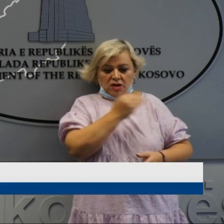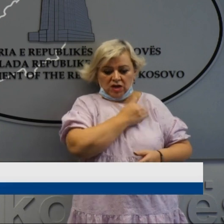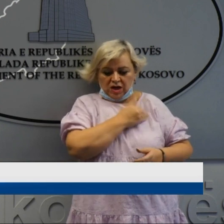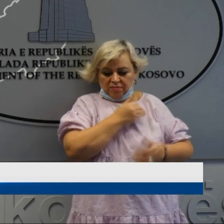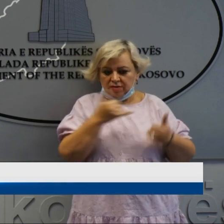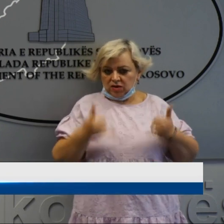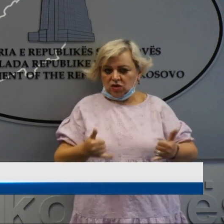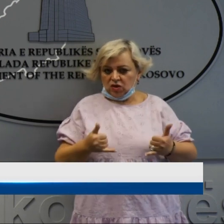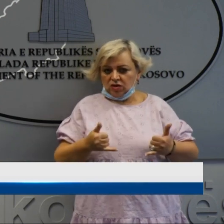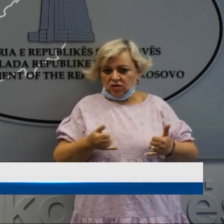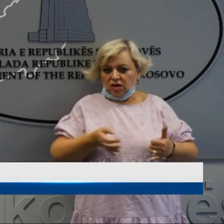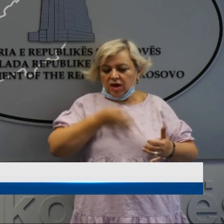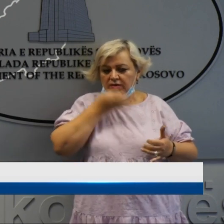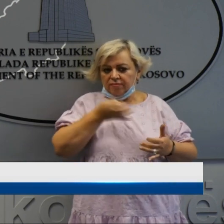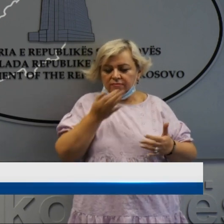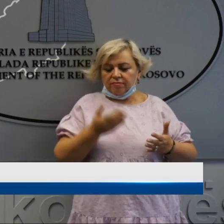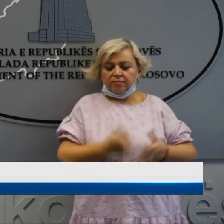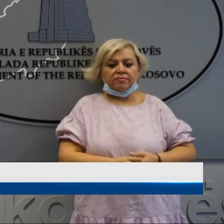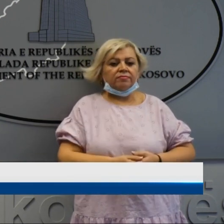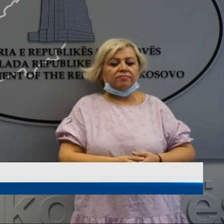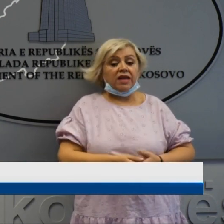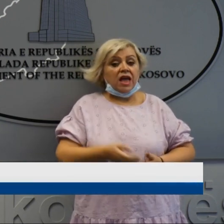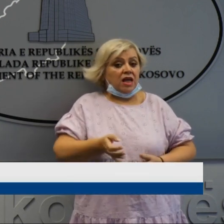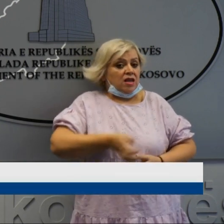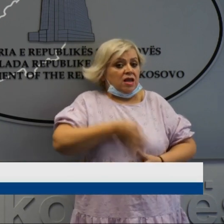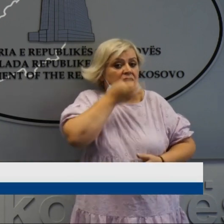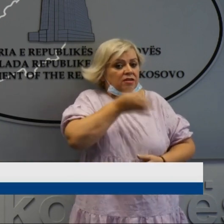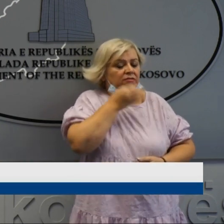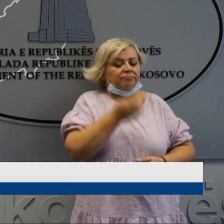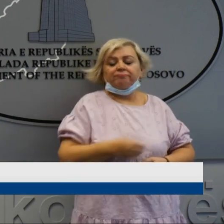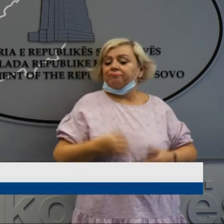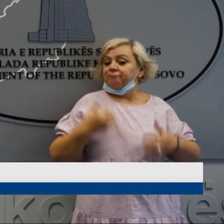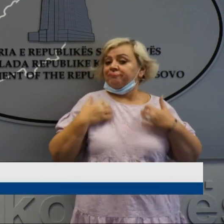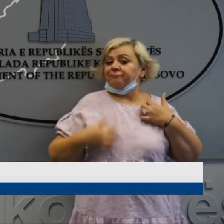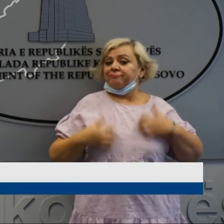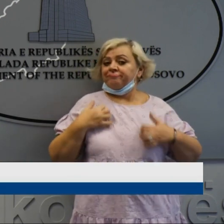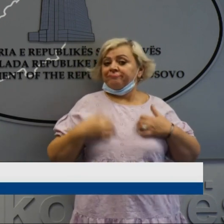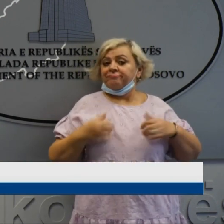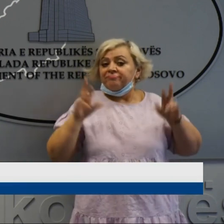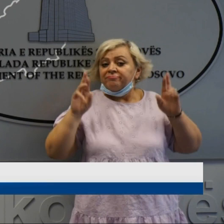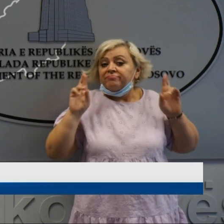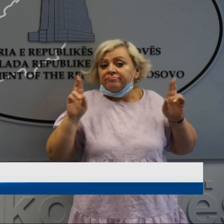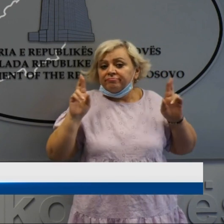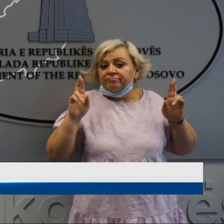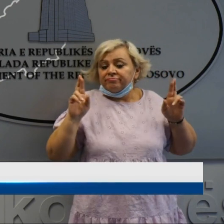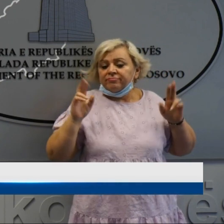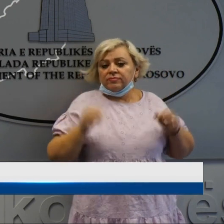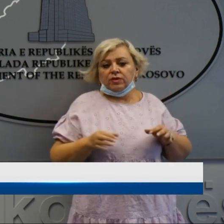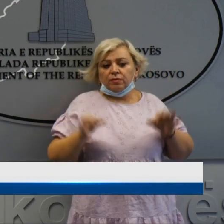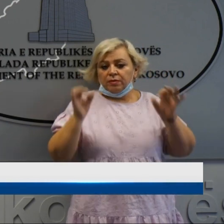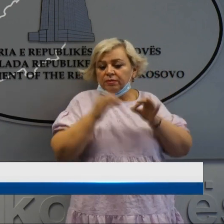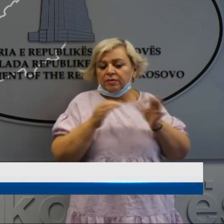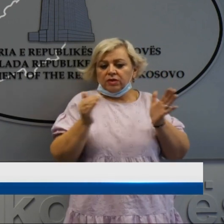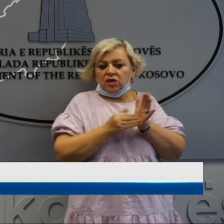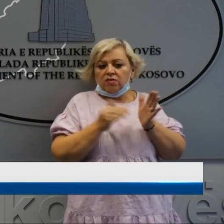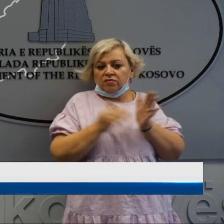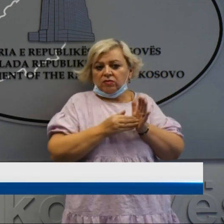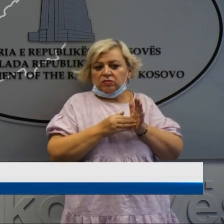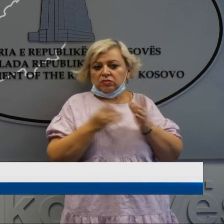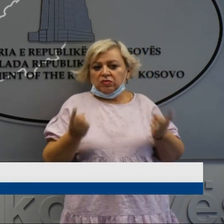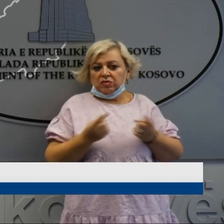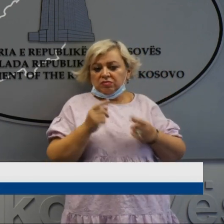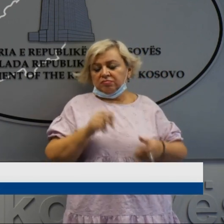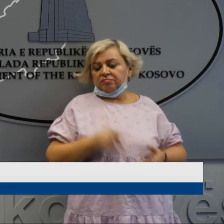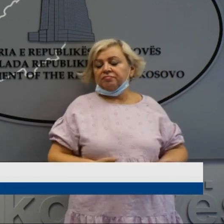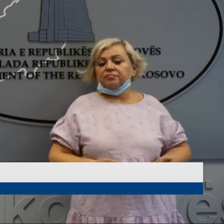morëm sot nga SHSKUK-ja, janë lajme të cilat nagëzojnë dhe shpresë dhënëse që nuk do të ketë nevoj për një situatë të